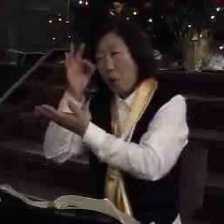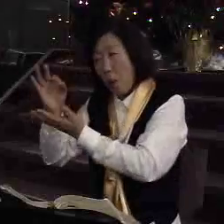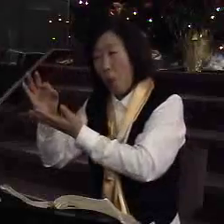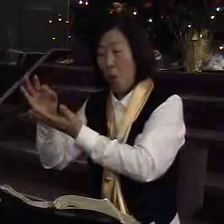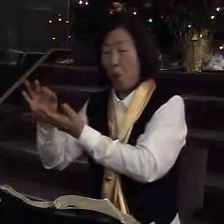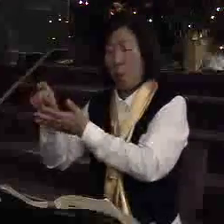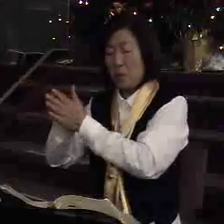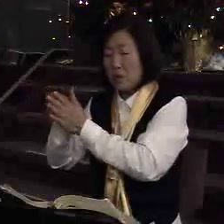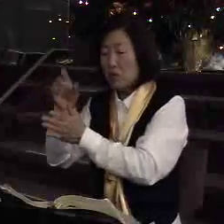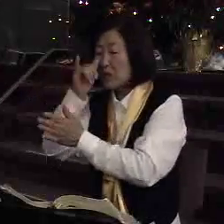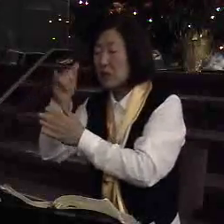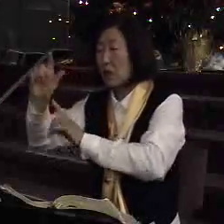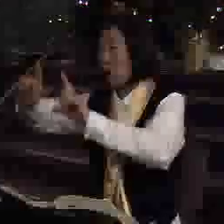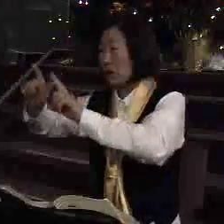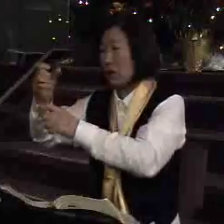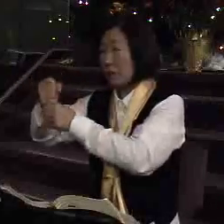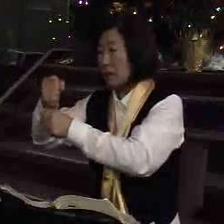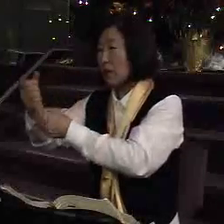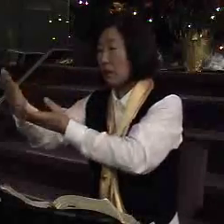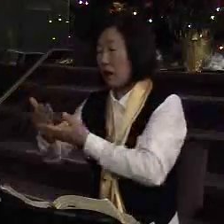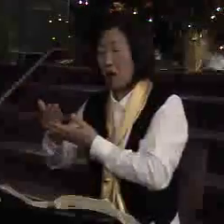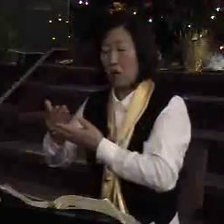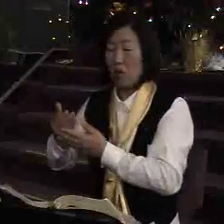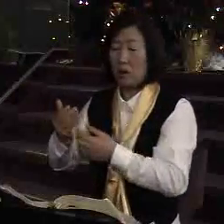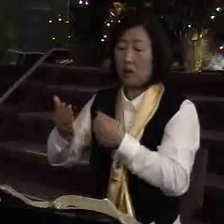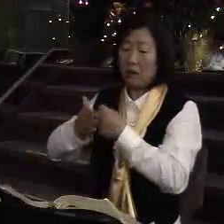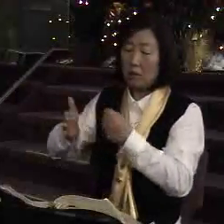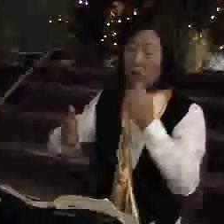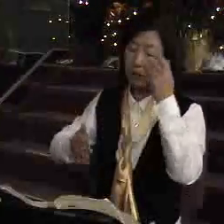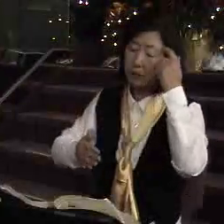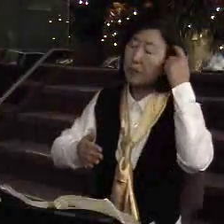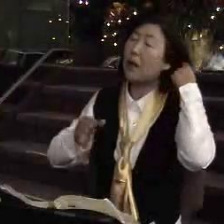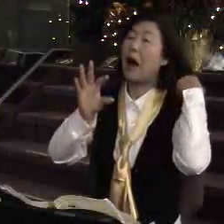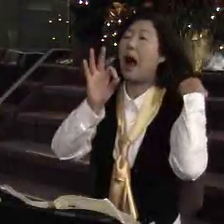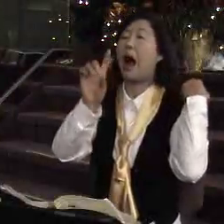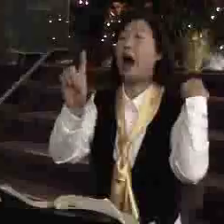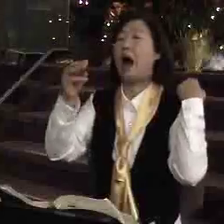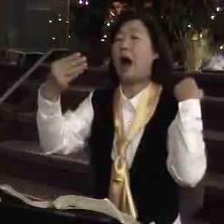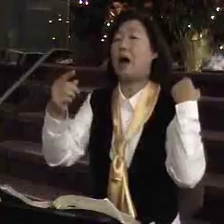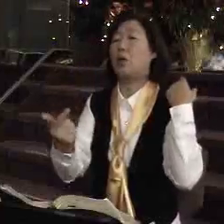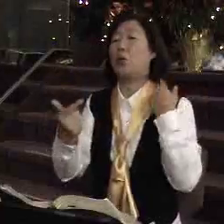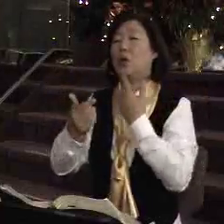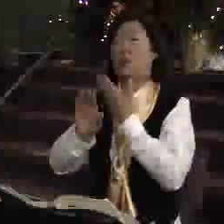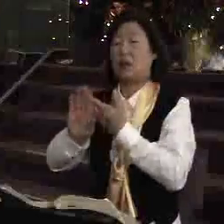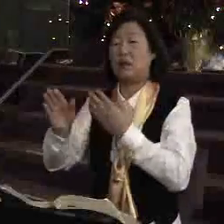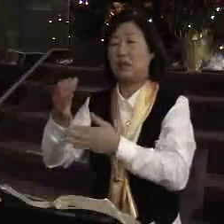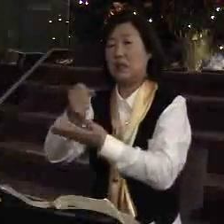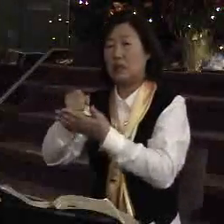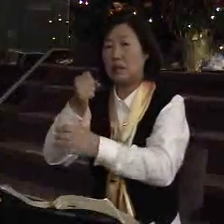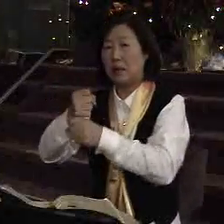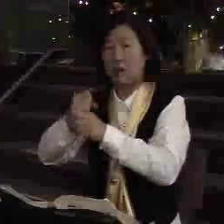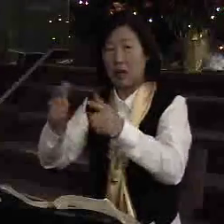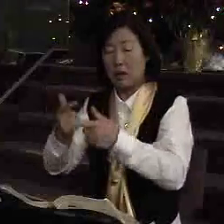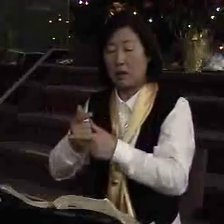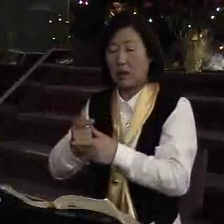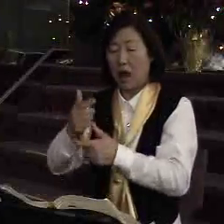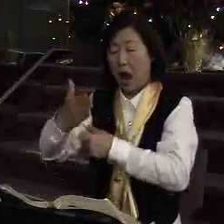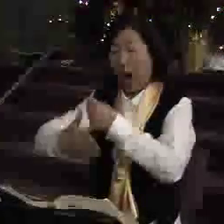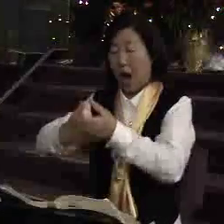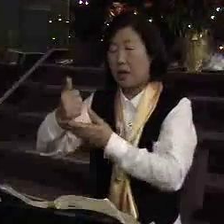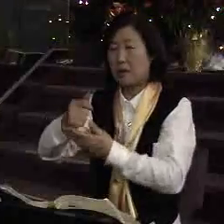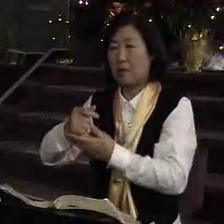수 있는 그 형상을 만들어 달라 해갖고 아론이 그때 다른 신을 만든 게 아니에요. 하나님을